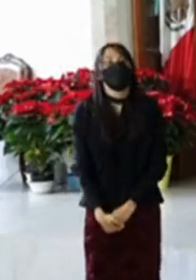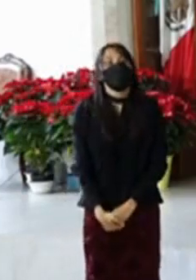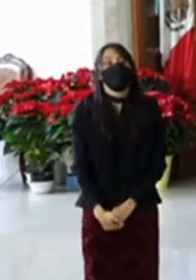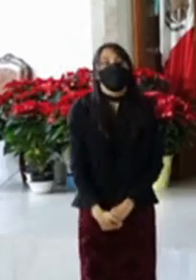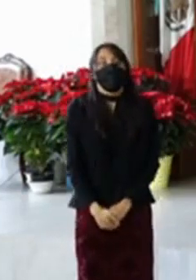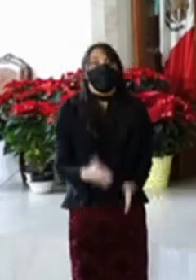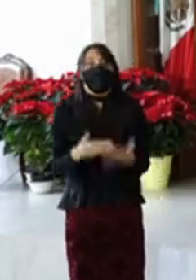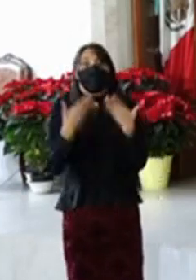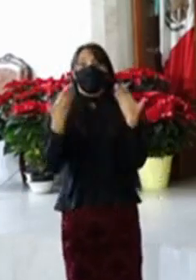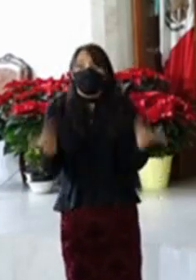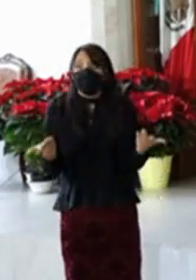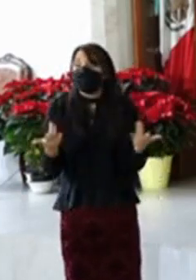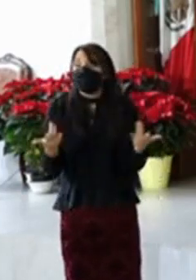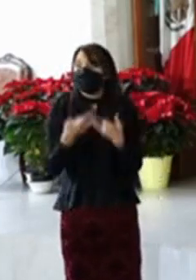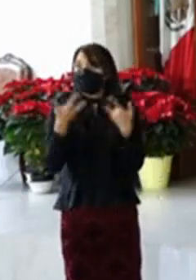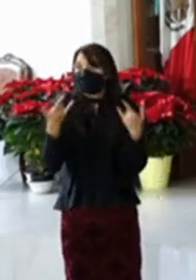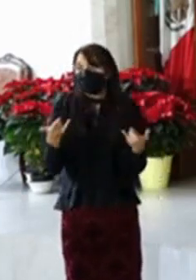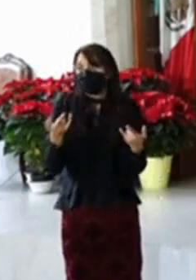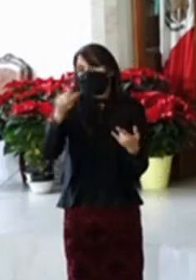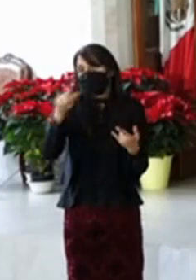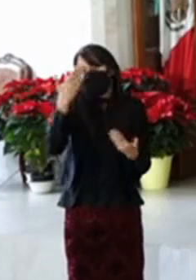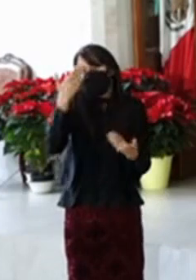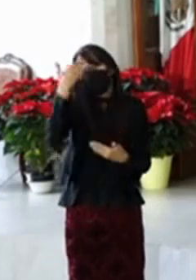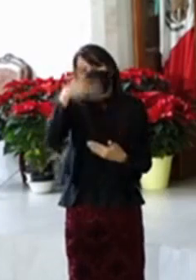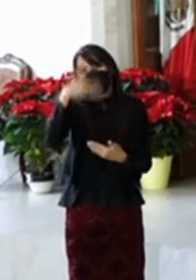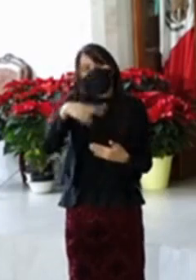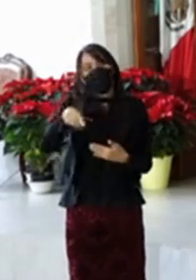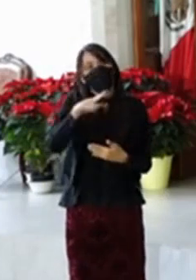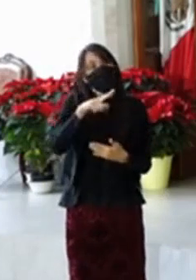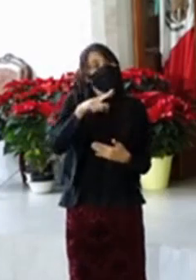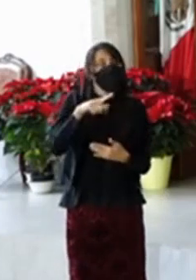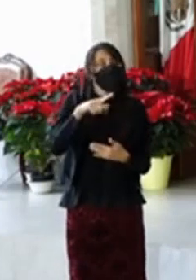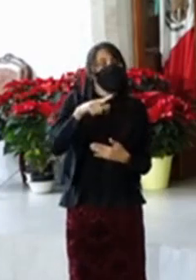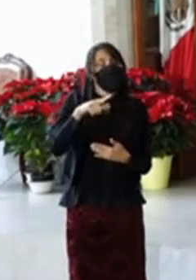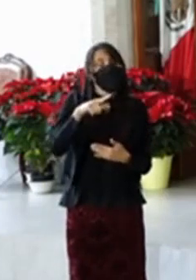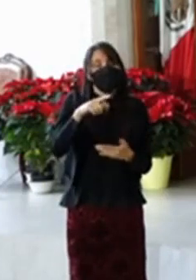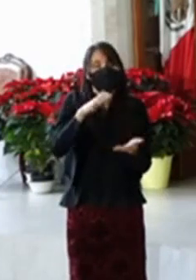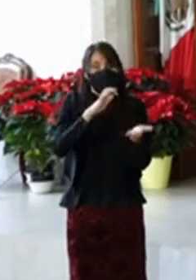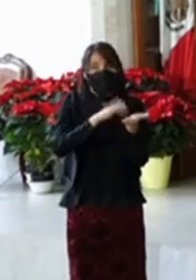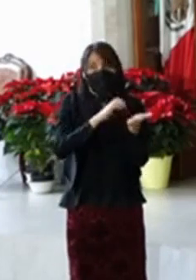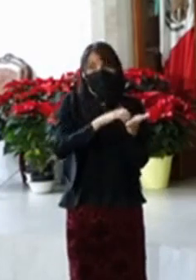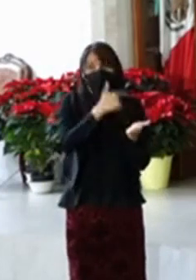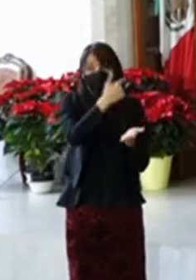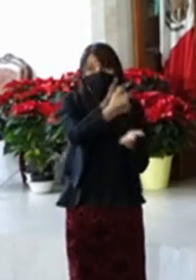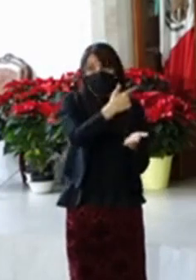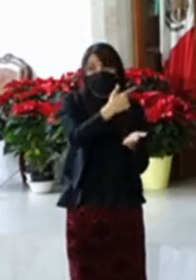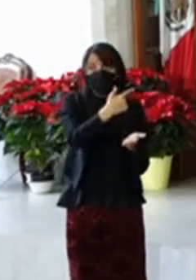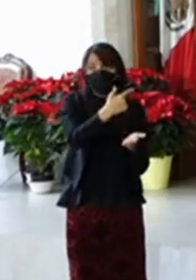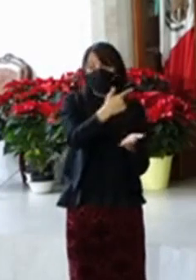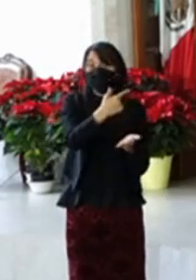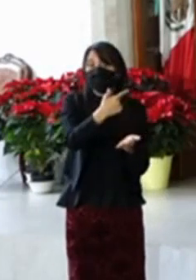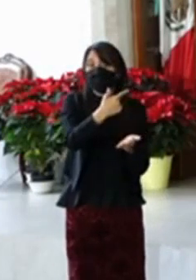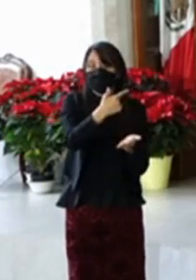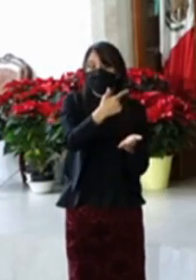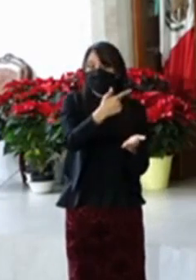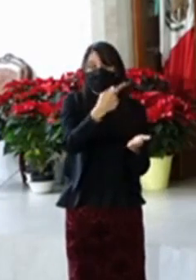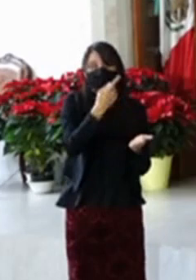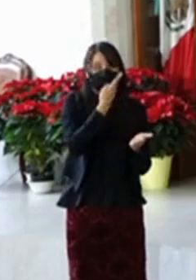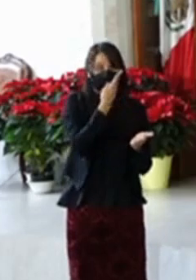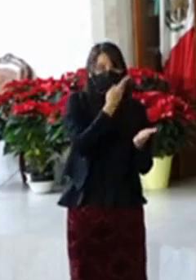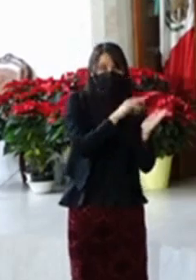otro rey, repito, esto lo vemos nosotros en el capítulo 7 del libro del profeta